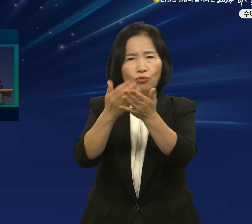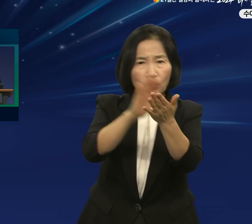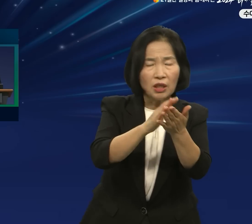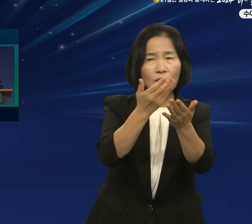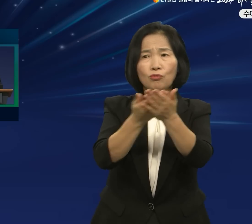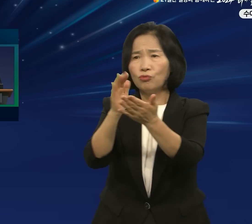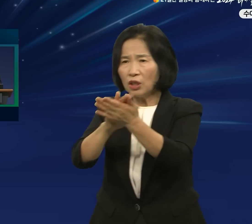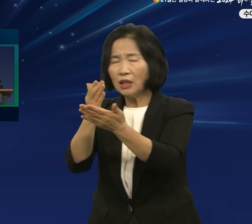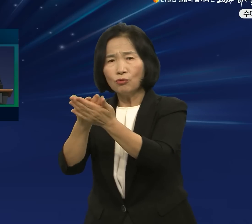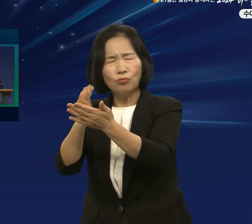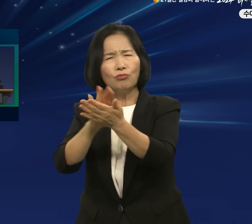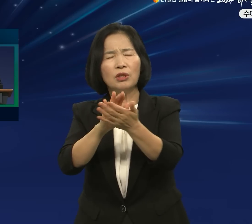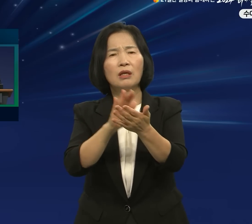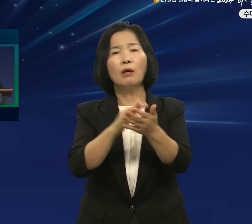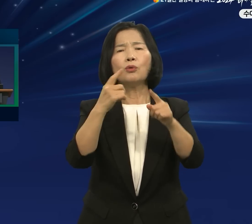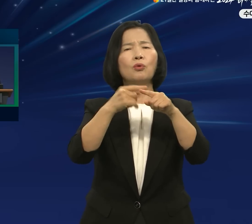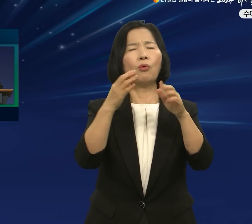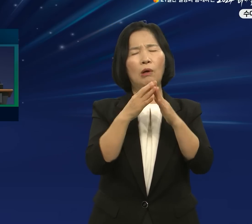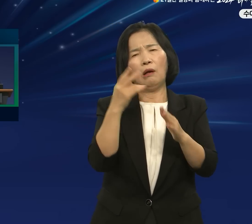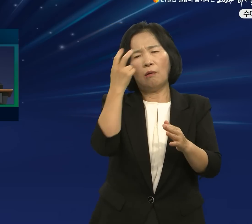오늘날 농촌교회를 지키고 있습니다.